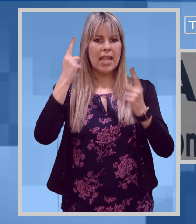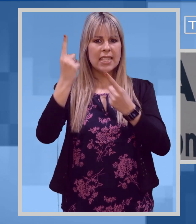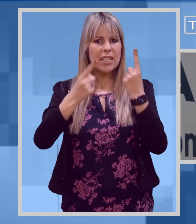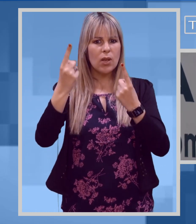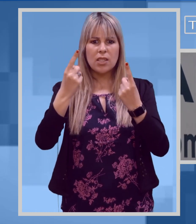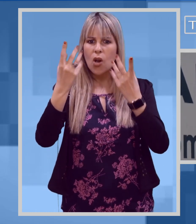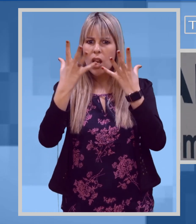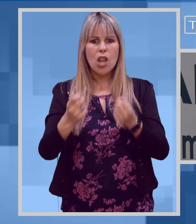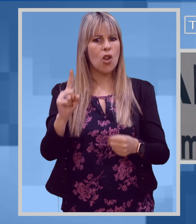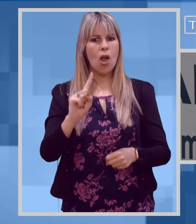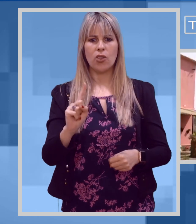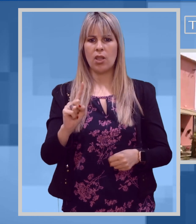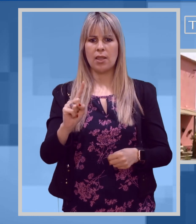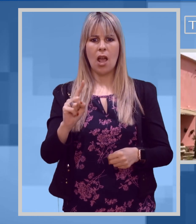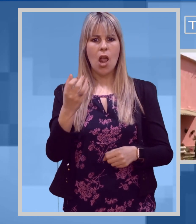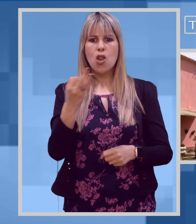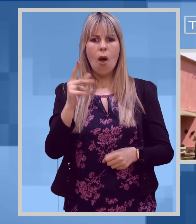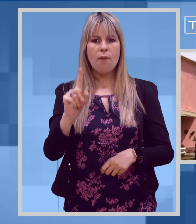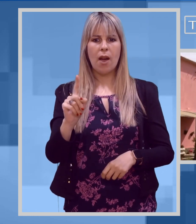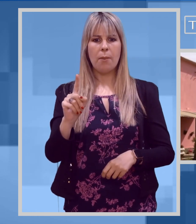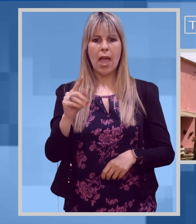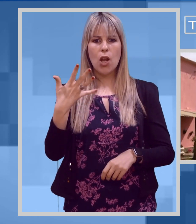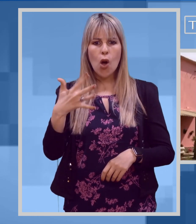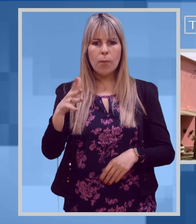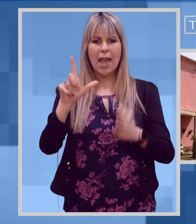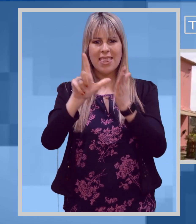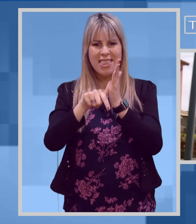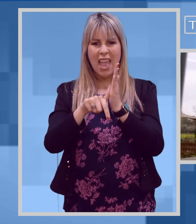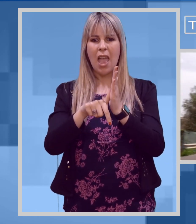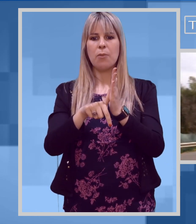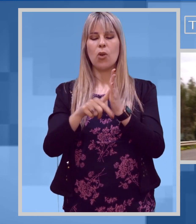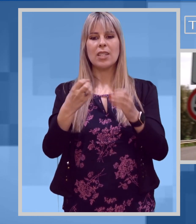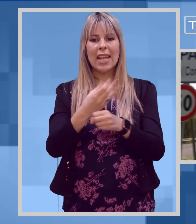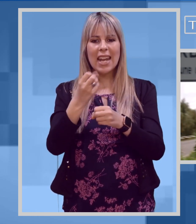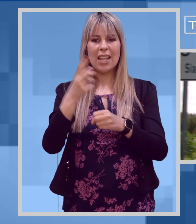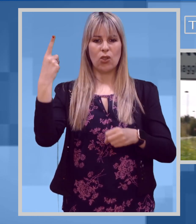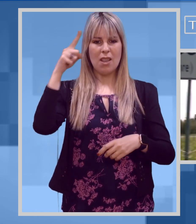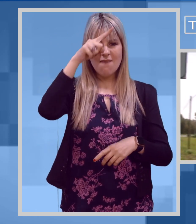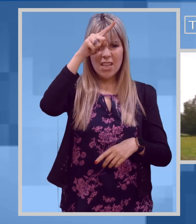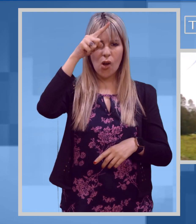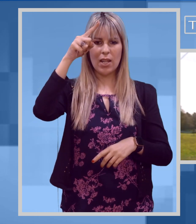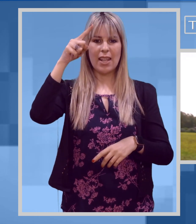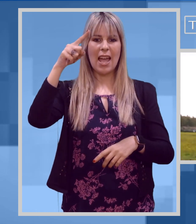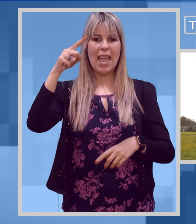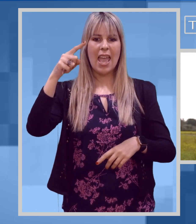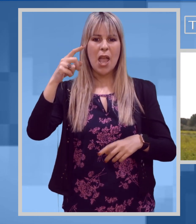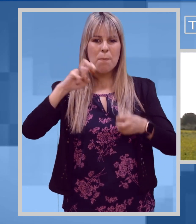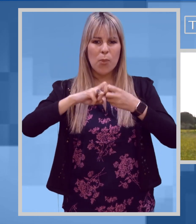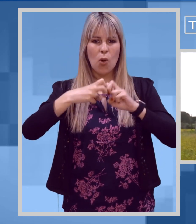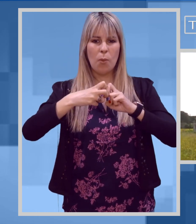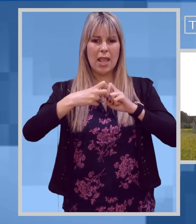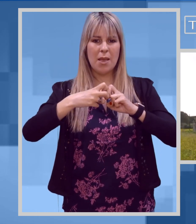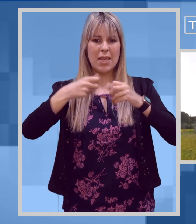Una situazione inammissibile e insopportabile che ormai da diverso tempo sta creando difficoltà e